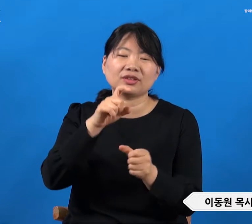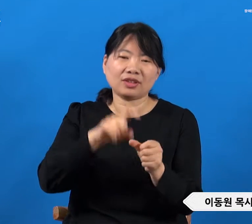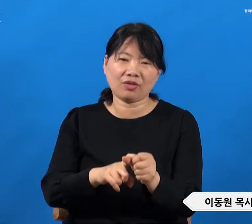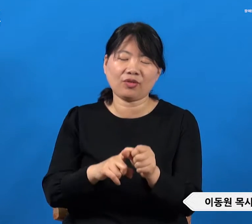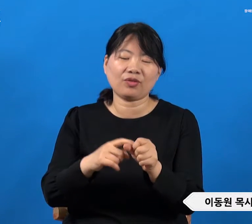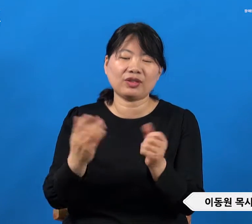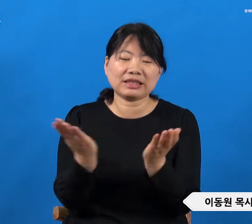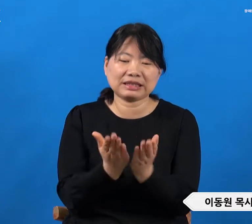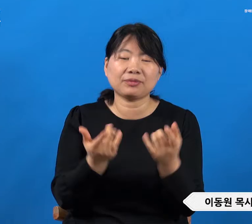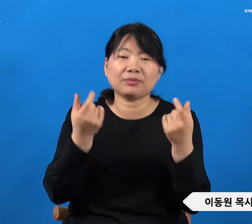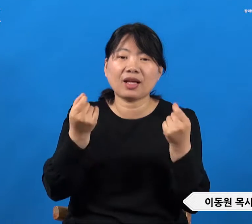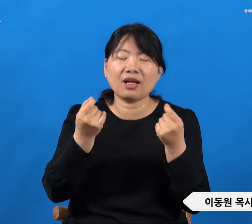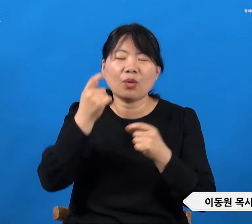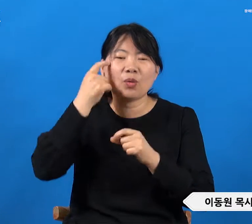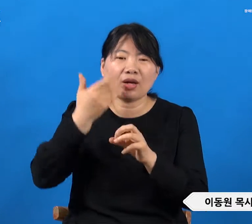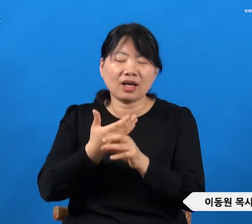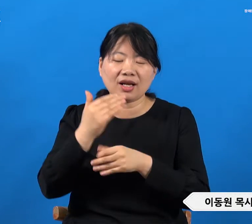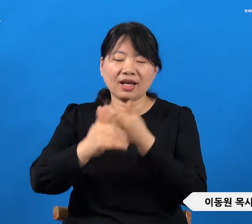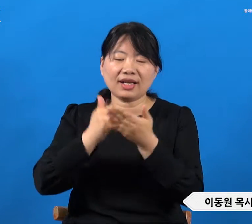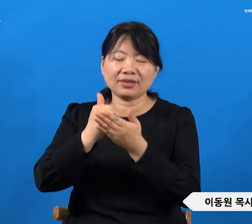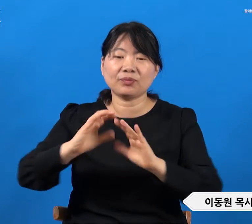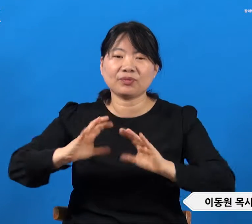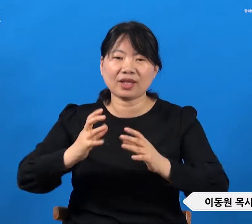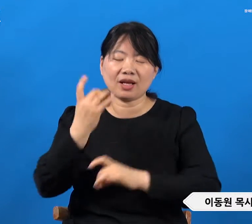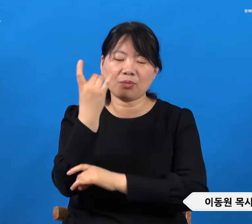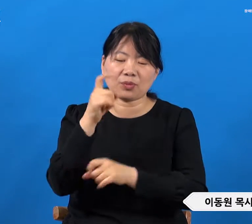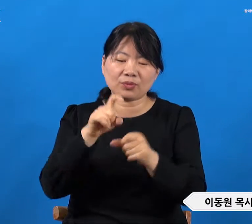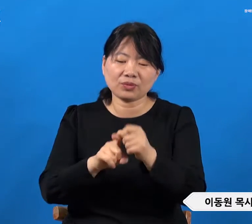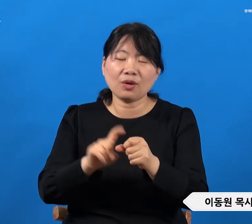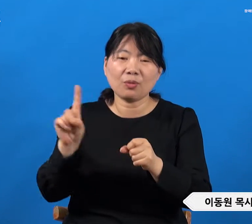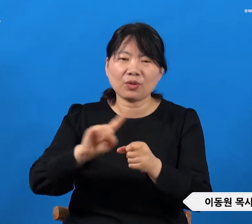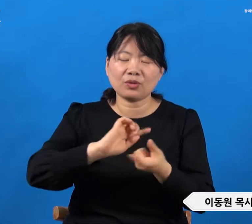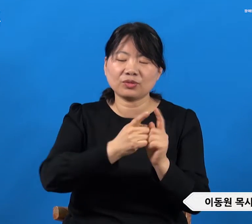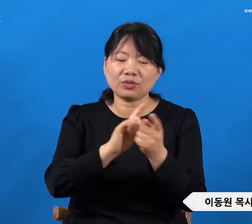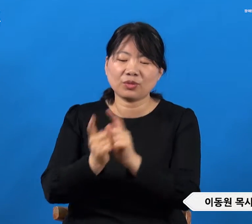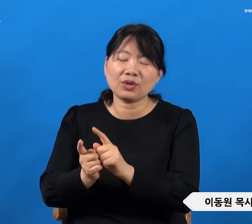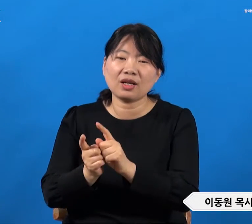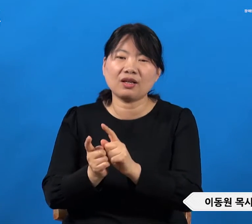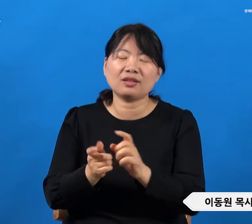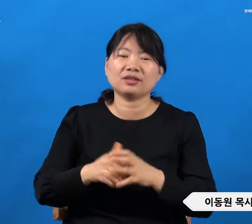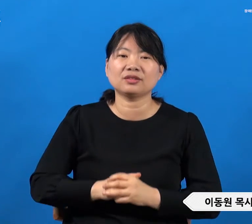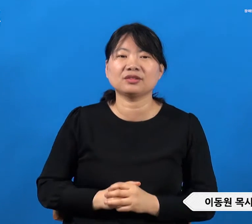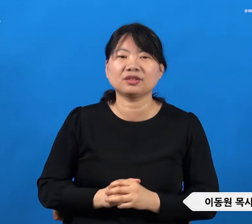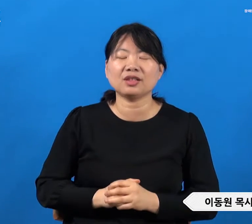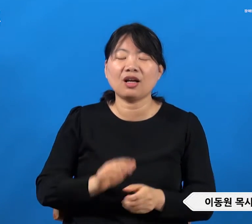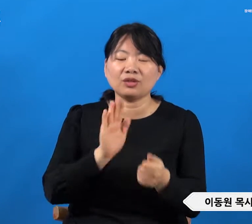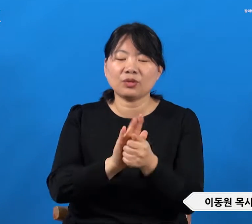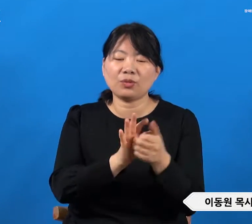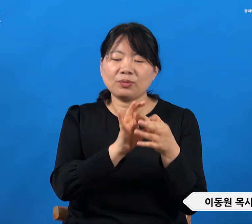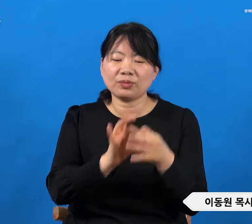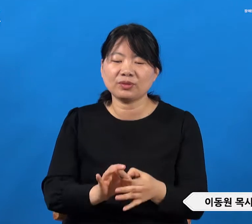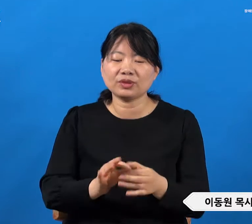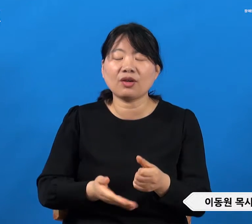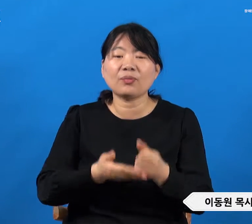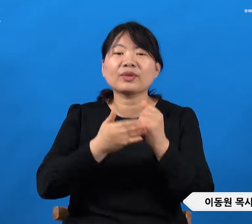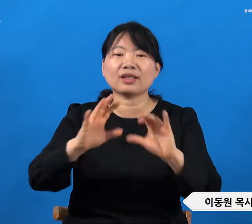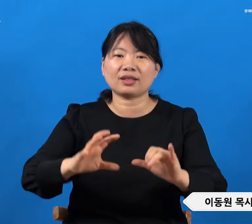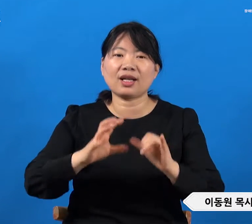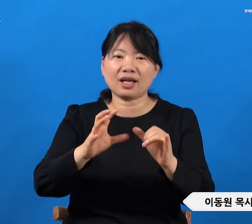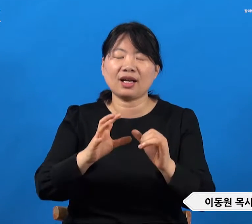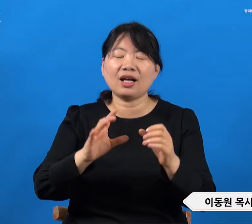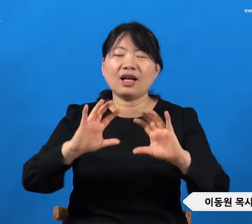성경적이에요. 왜냐하면 하나님 나라의 본질은 서로가 서로를 도우면서 섬기는